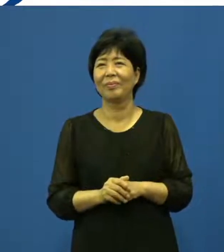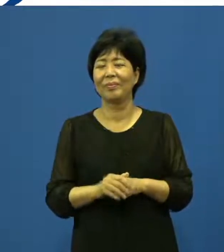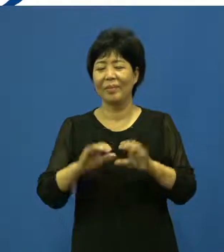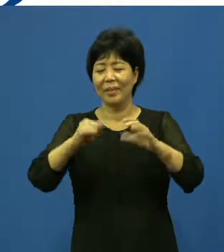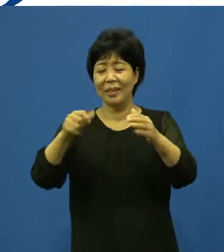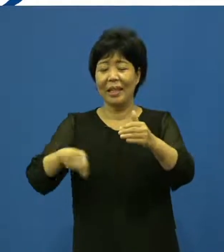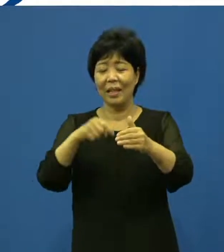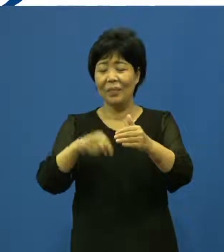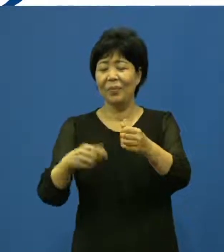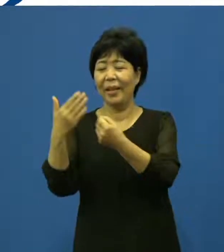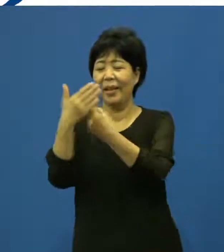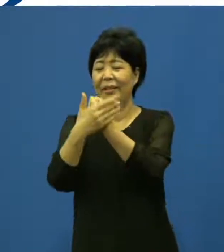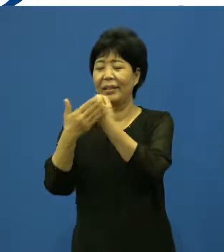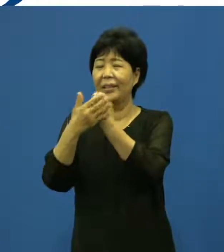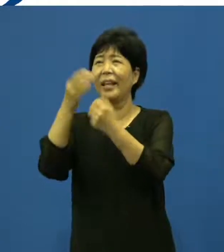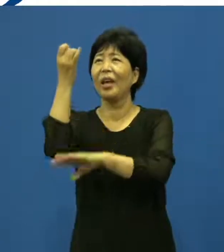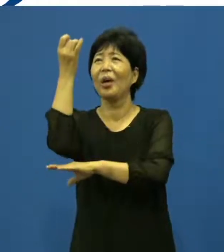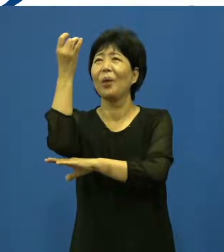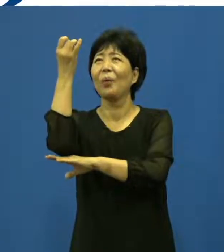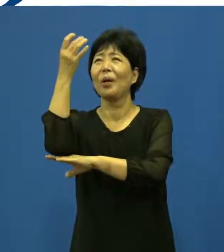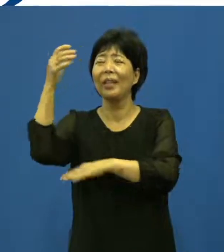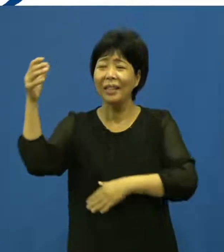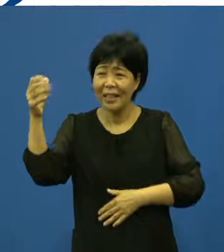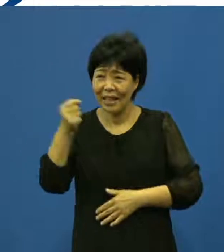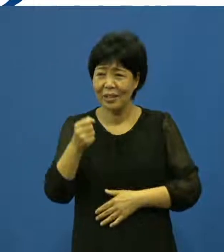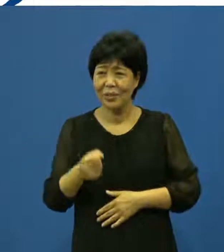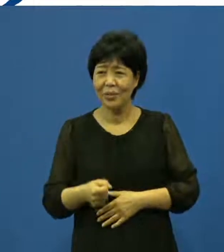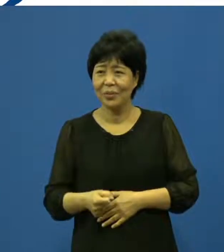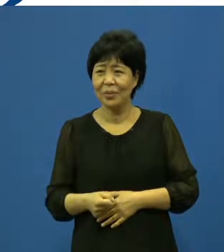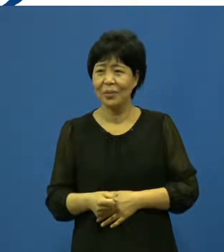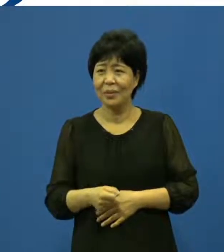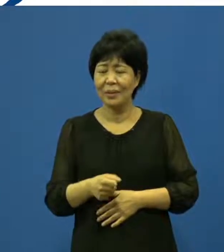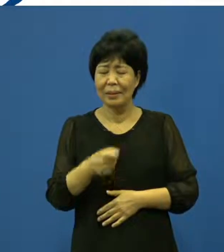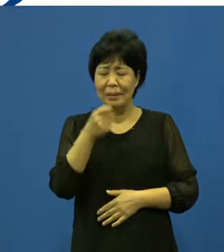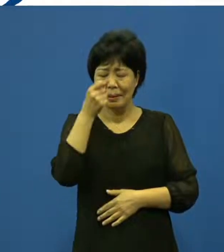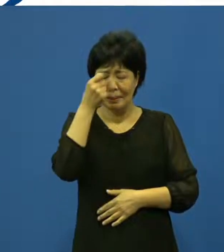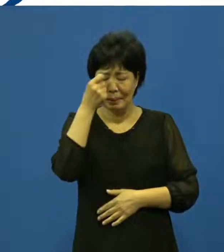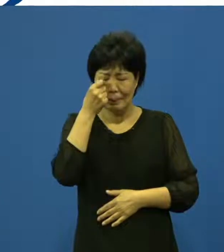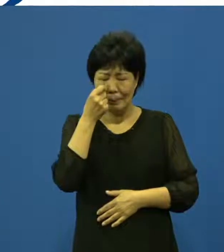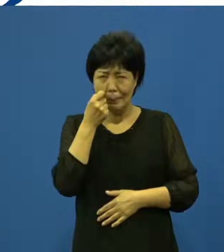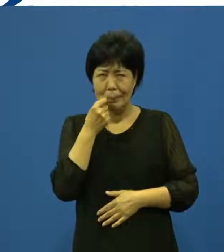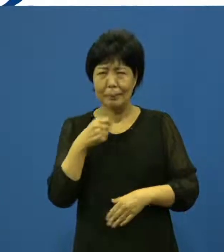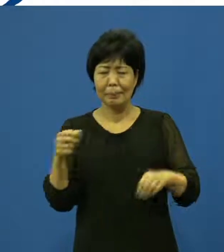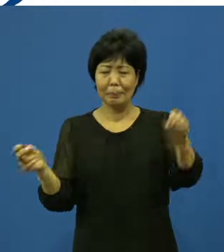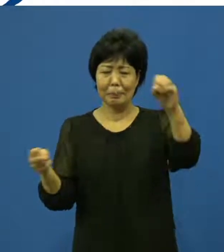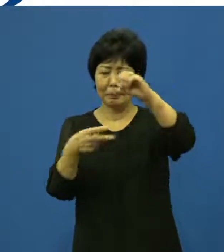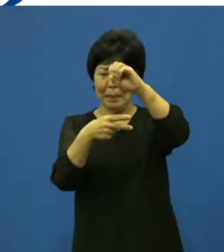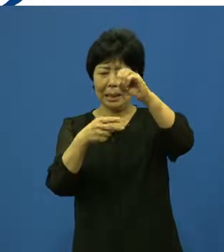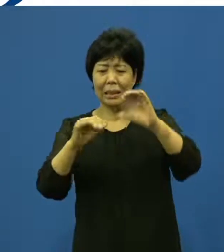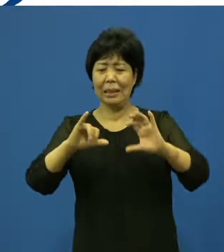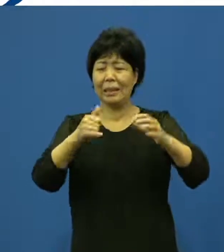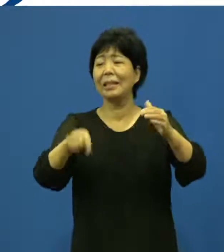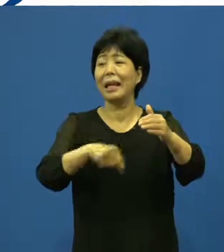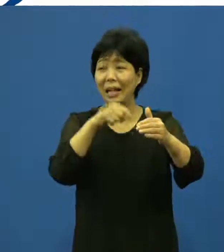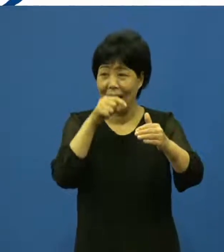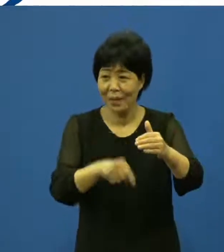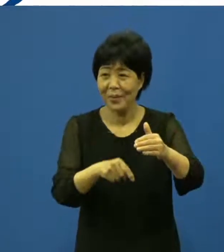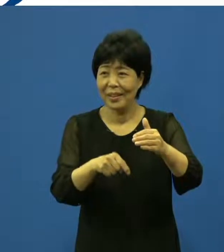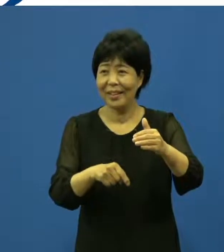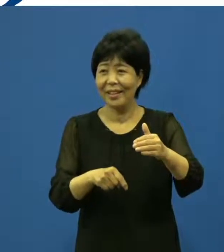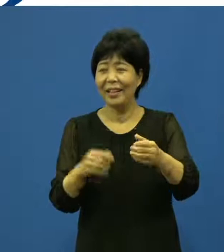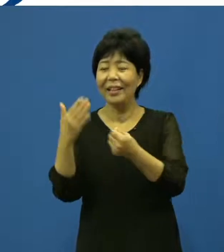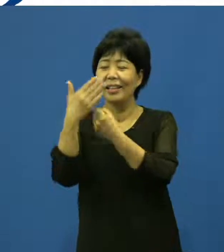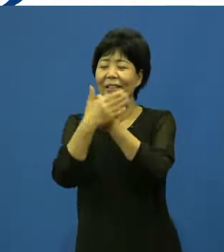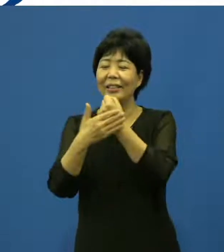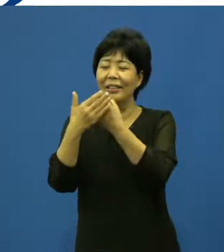은혜의 원리, 이 비은혜의 원리, 자비 없는 이 세상 가운데 이 은혜의 맛을 본 사람, 눈을 뜬 사람은 이 은혜의